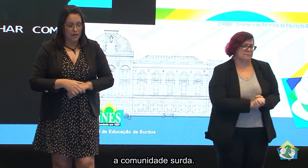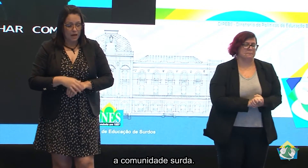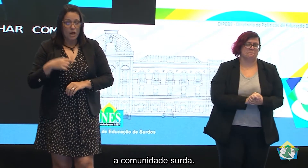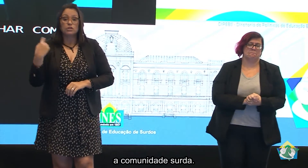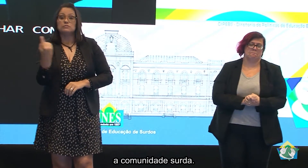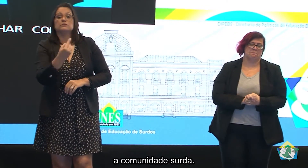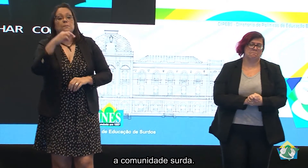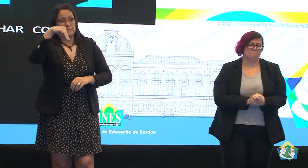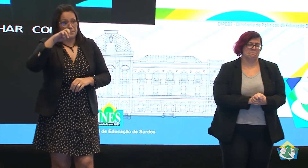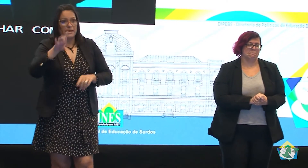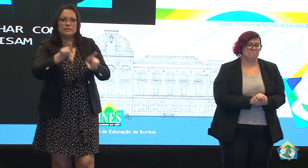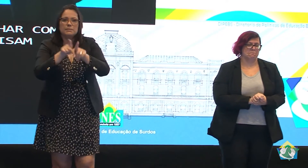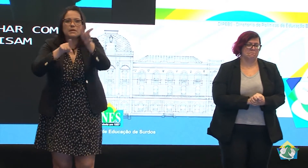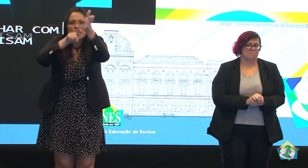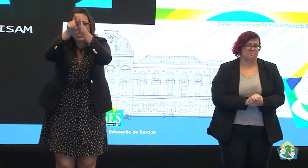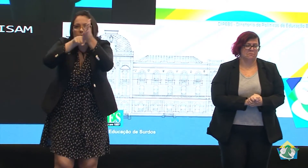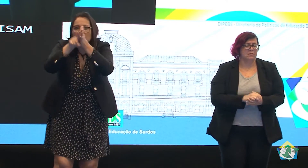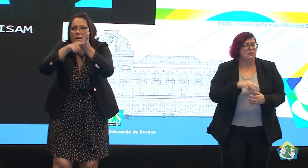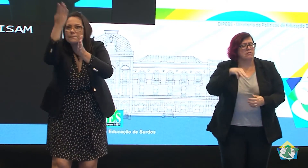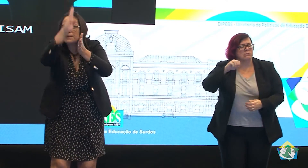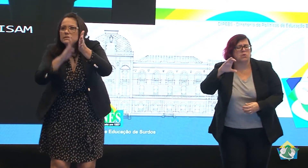surda.